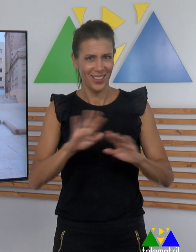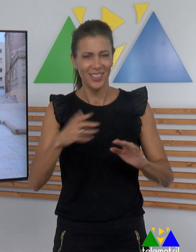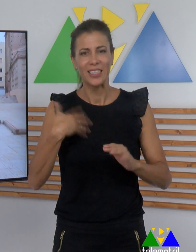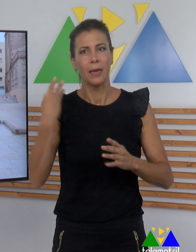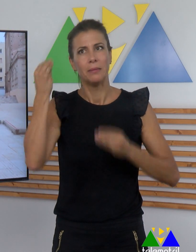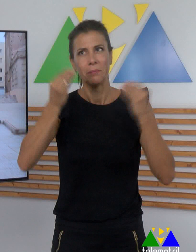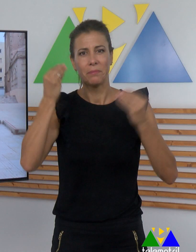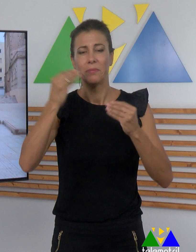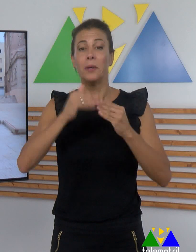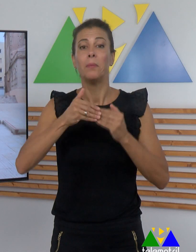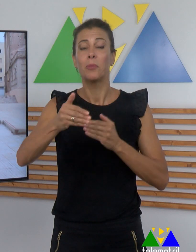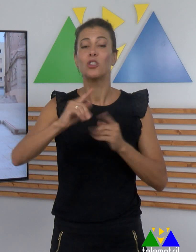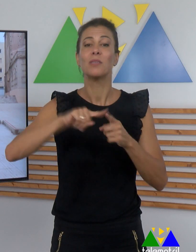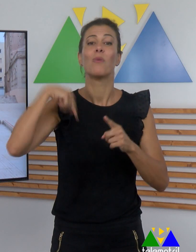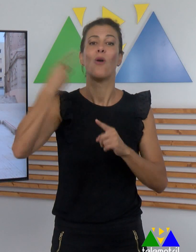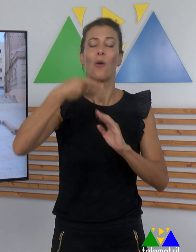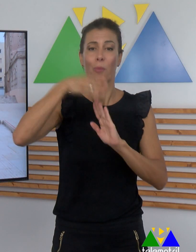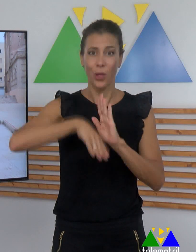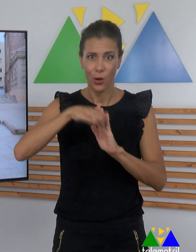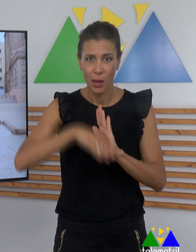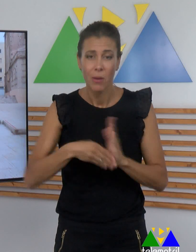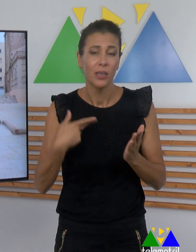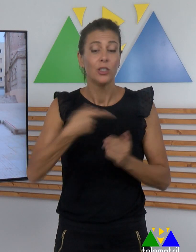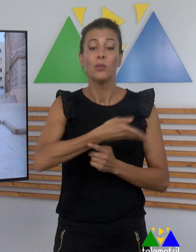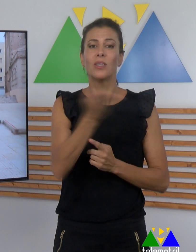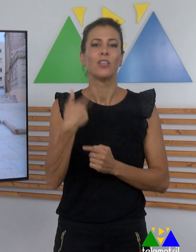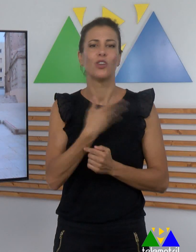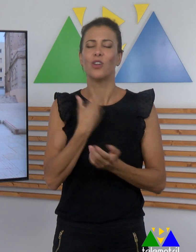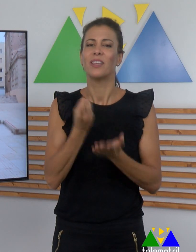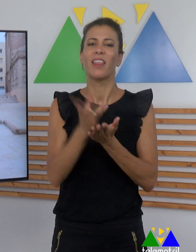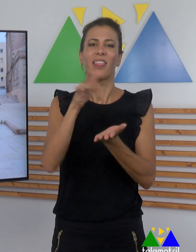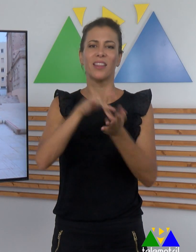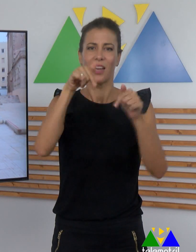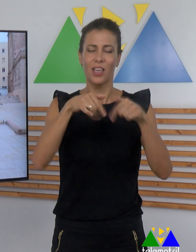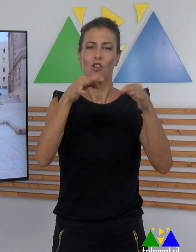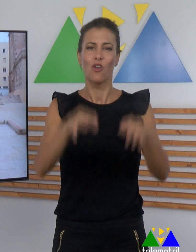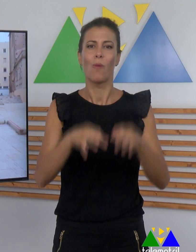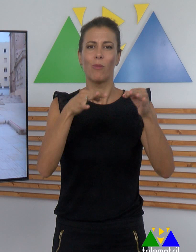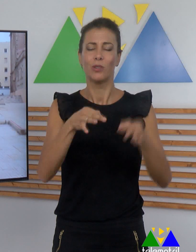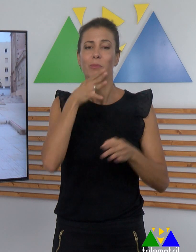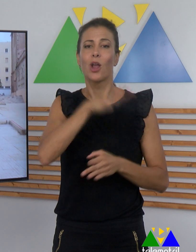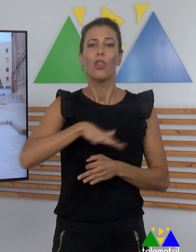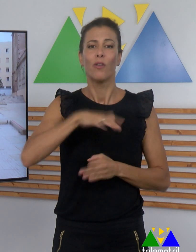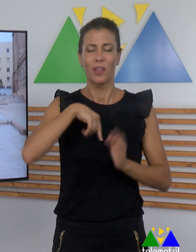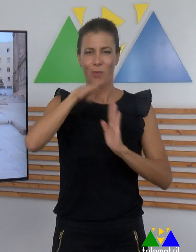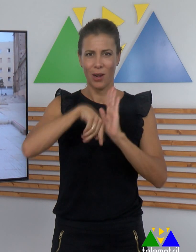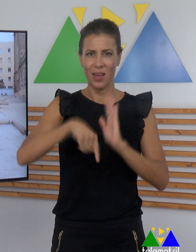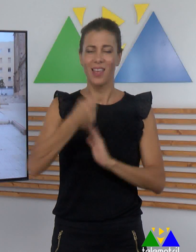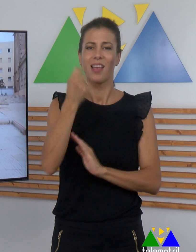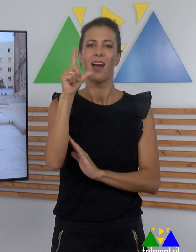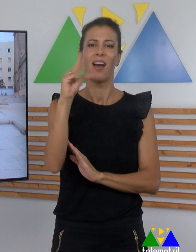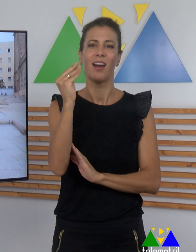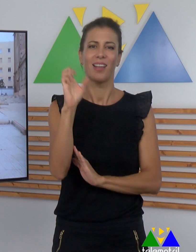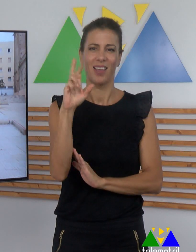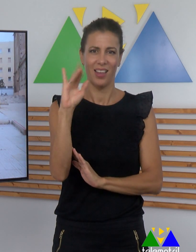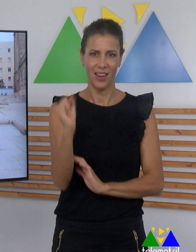ya nuestro próximo programa, y a ustedes simplemente citarles aquí, como siempre, en nuestra alquería,